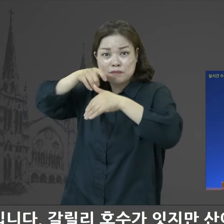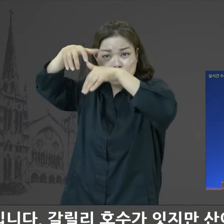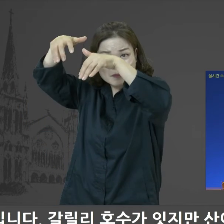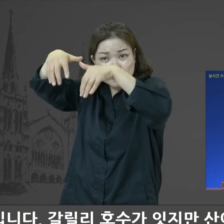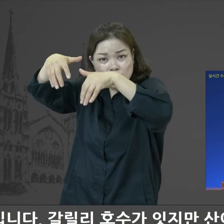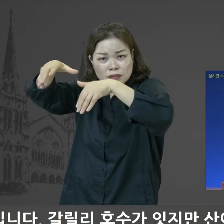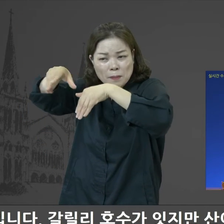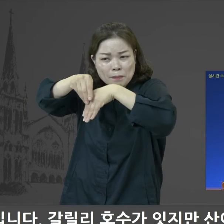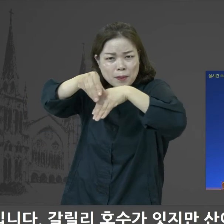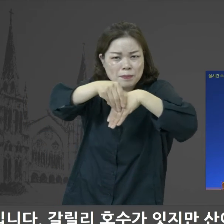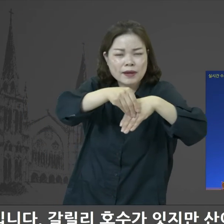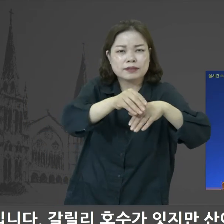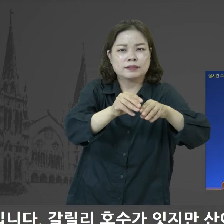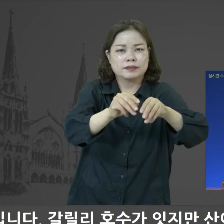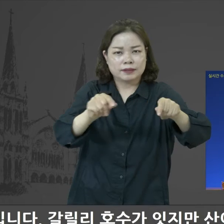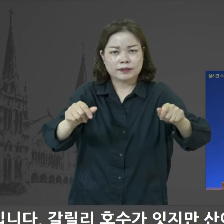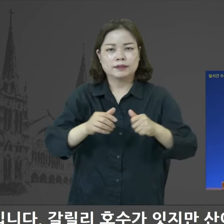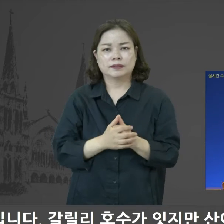비를 흡수하는 땅이요.